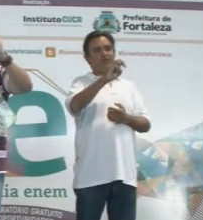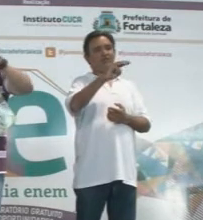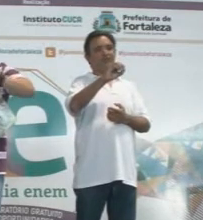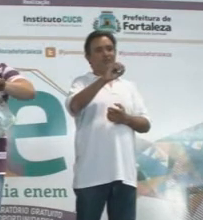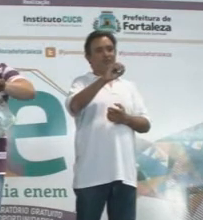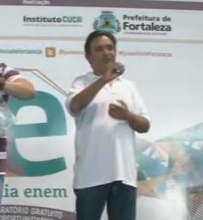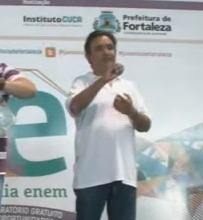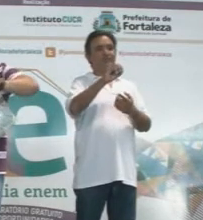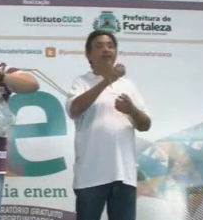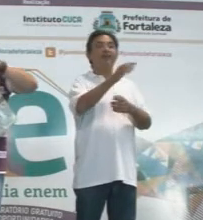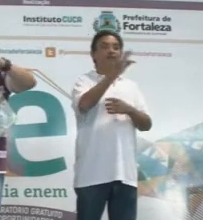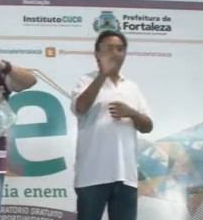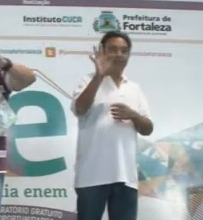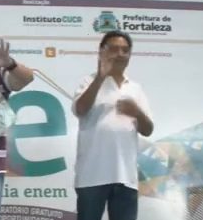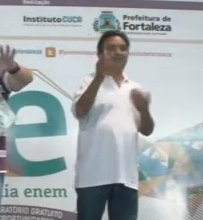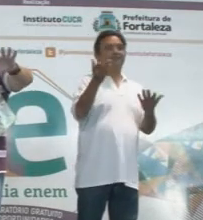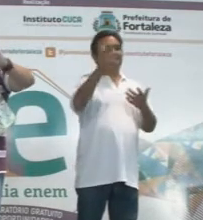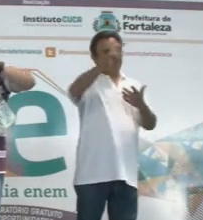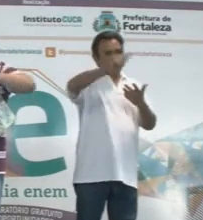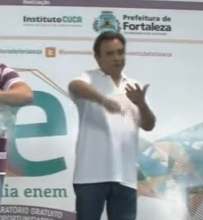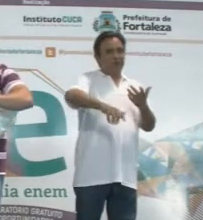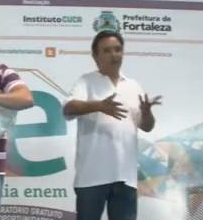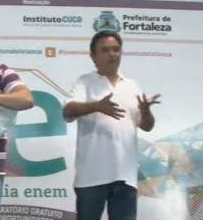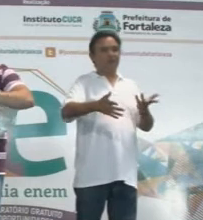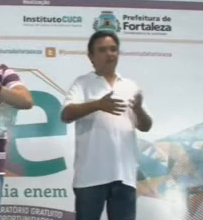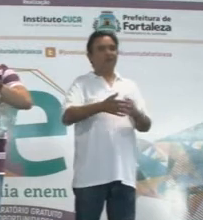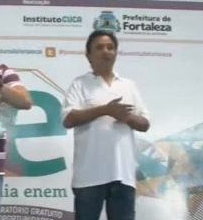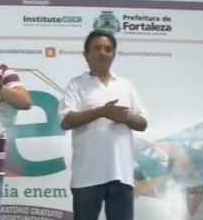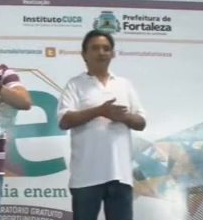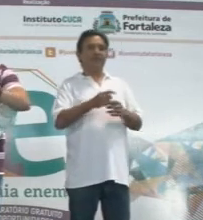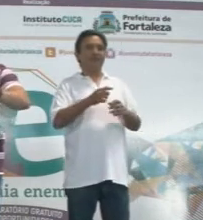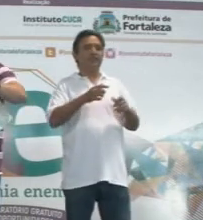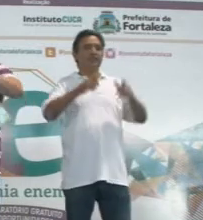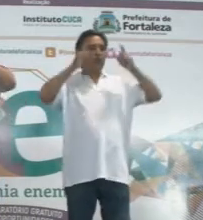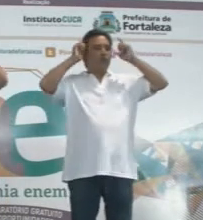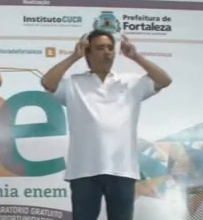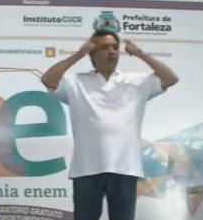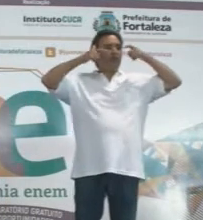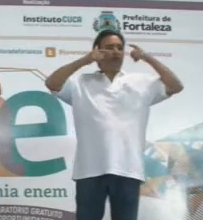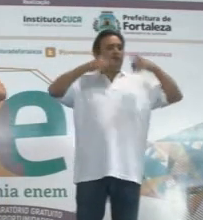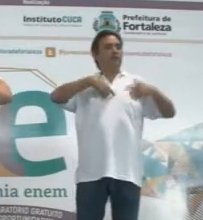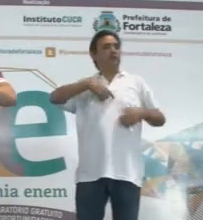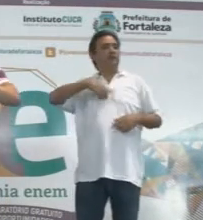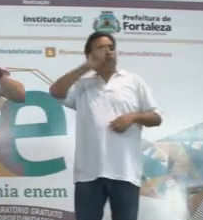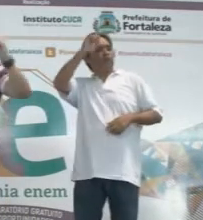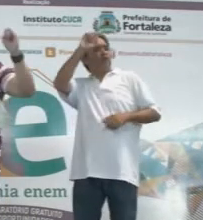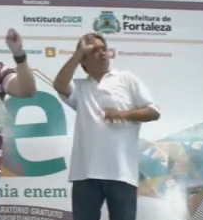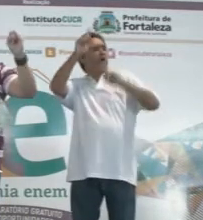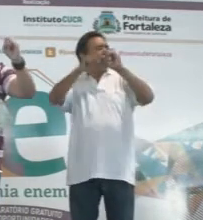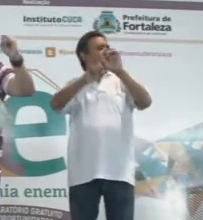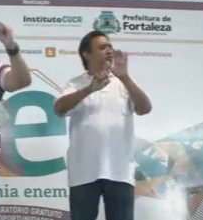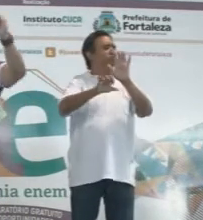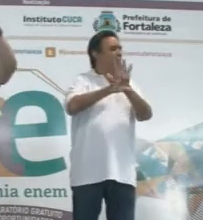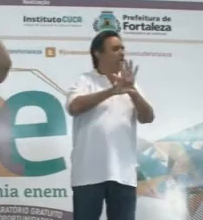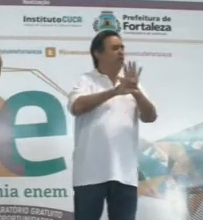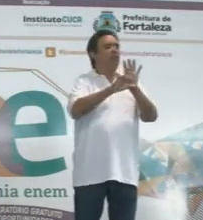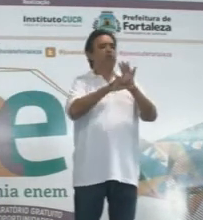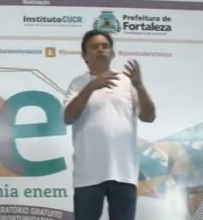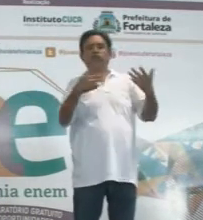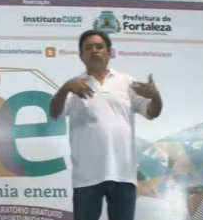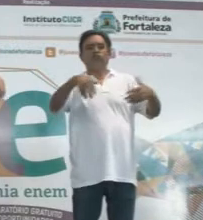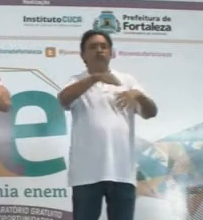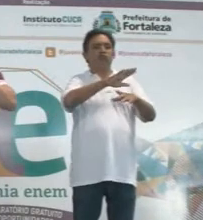o clero é nobreza, que o rei cria as leis sem ser julgado, isso aconteceu aonde? Na França. Se a gente estudou o